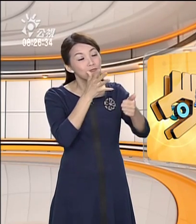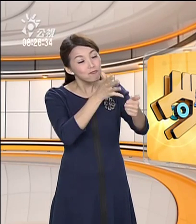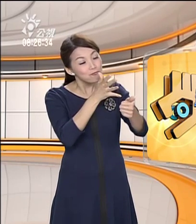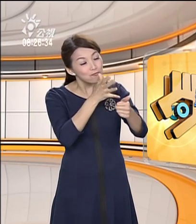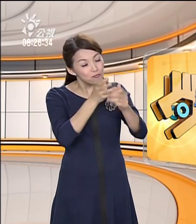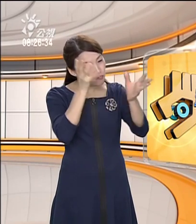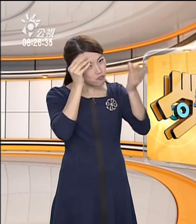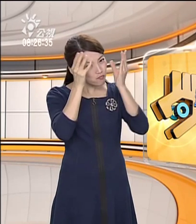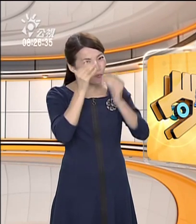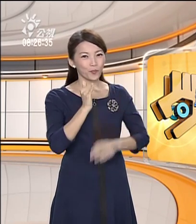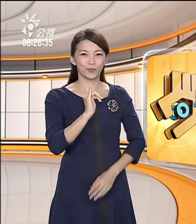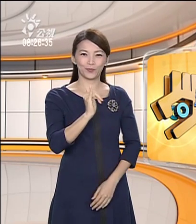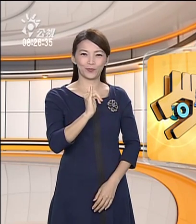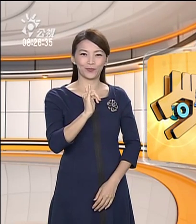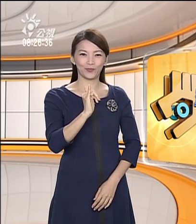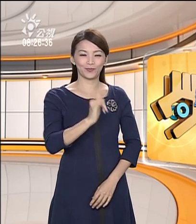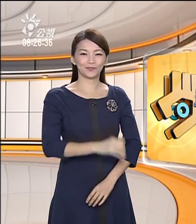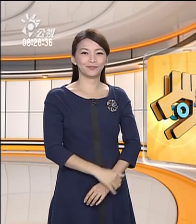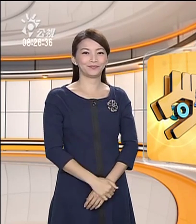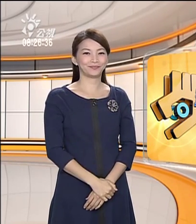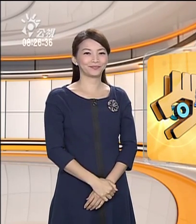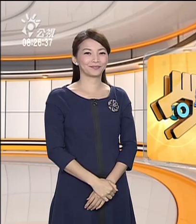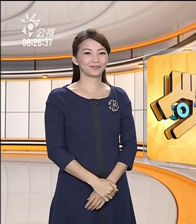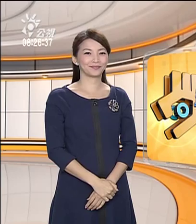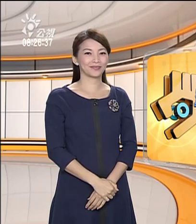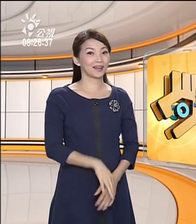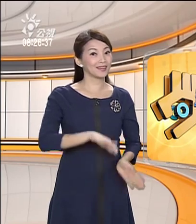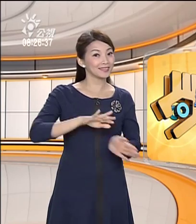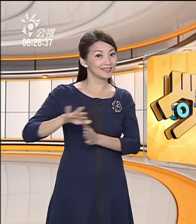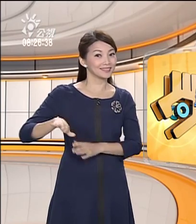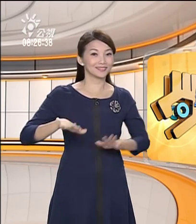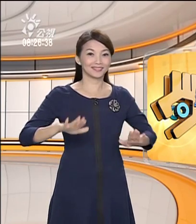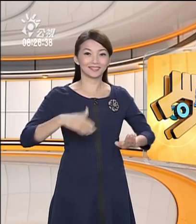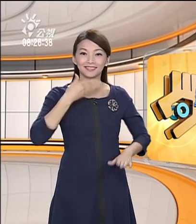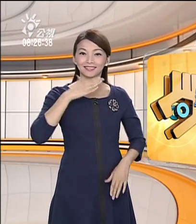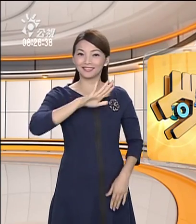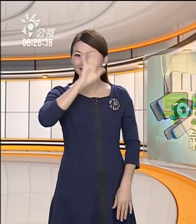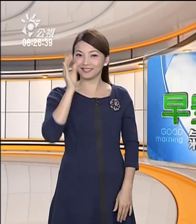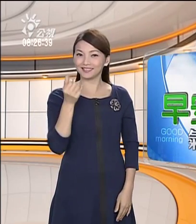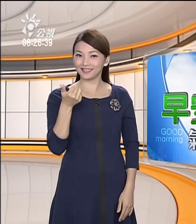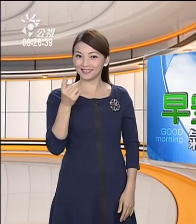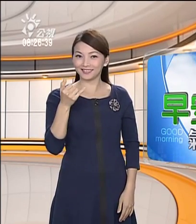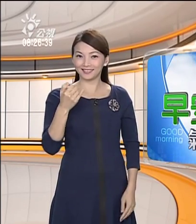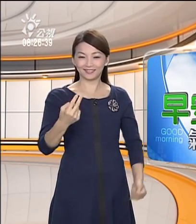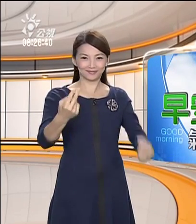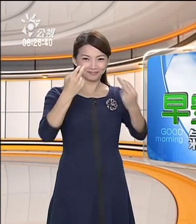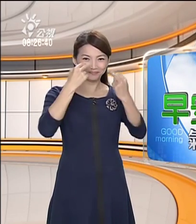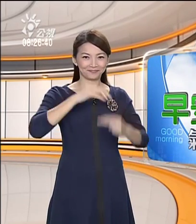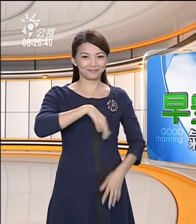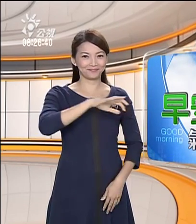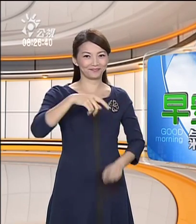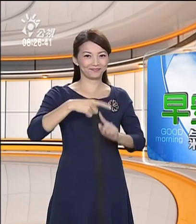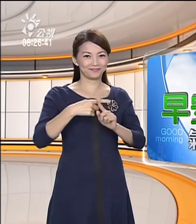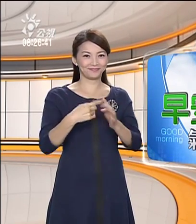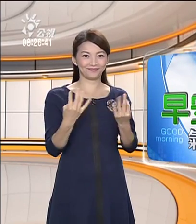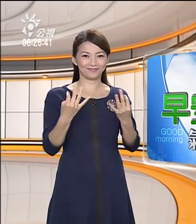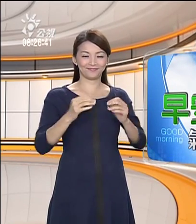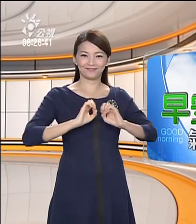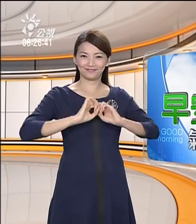友，来增长见闻哦。接着我们就来关心天气。气温方面，我们来看看各地的详细资